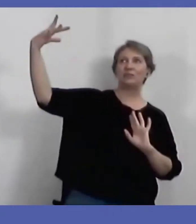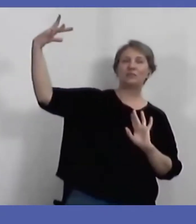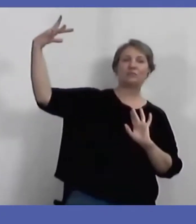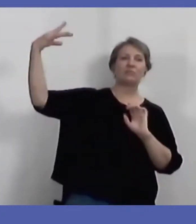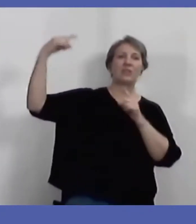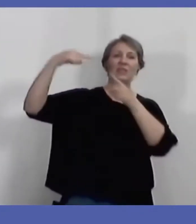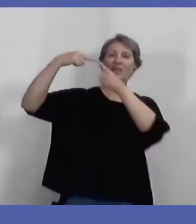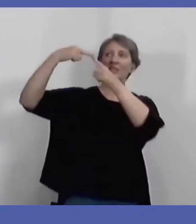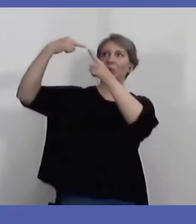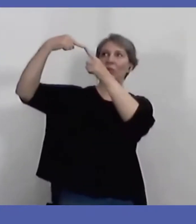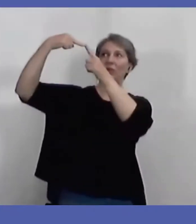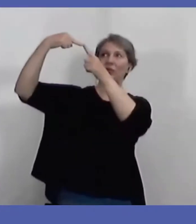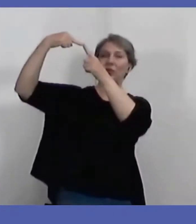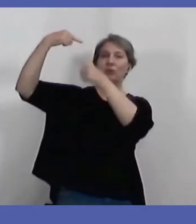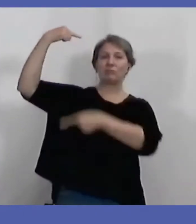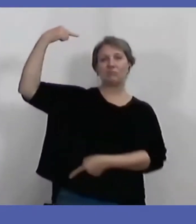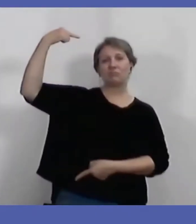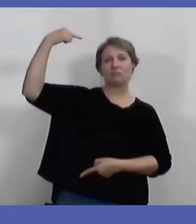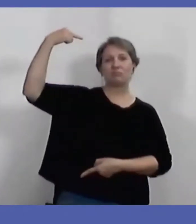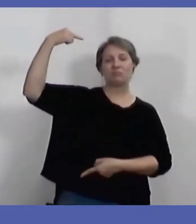do Éden,